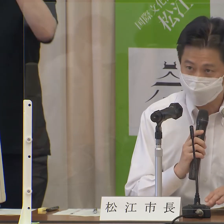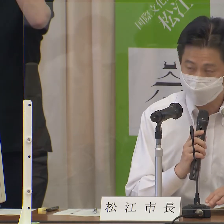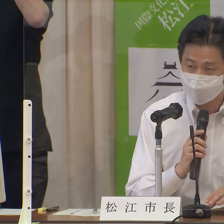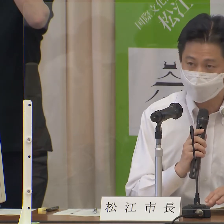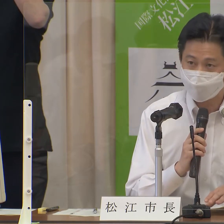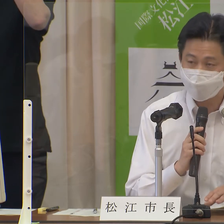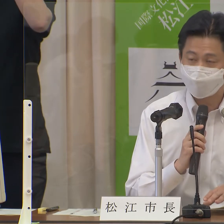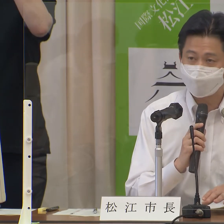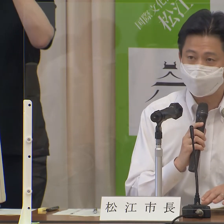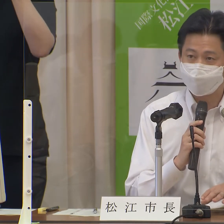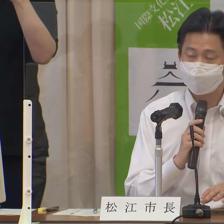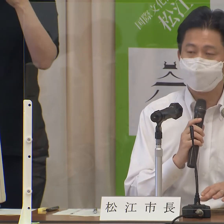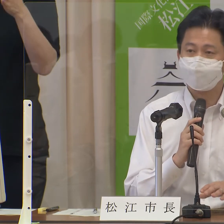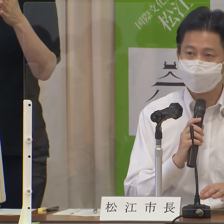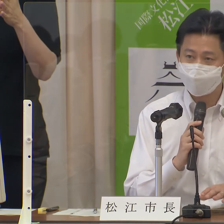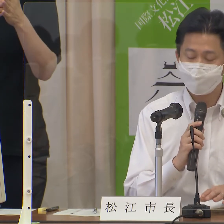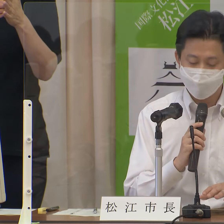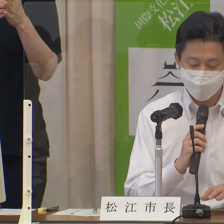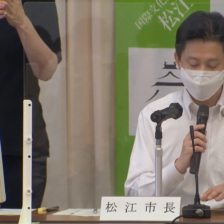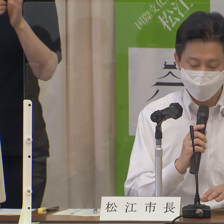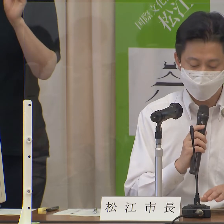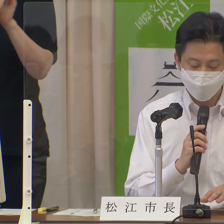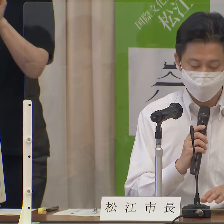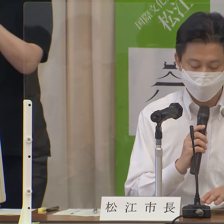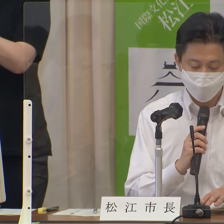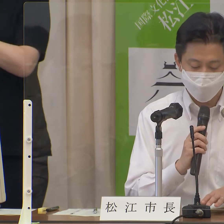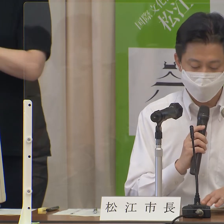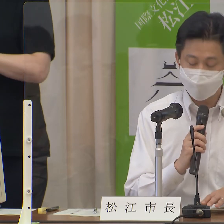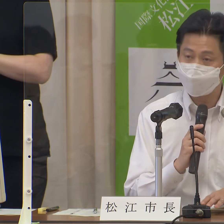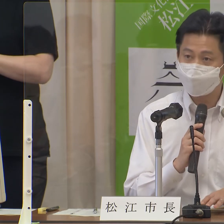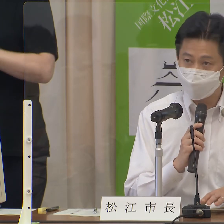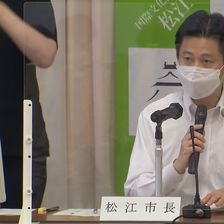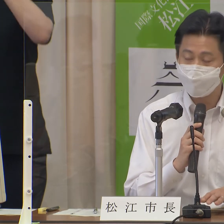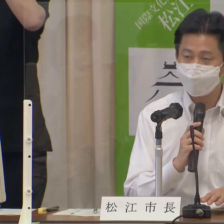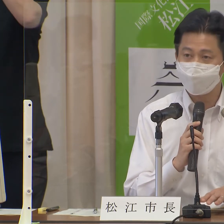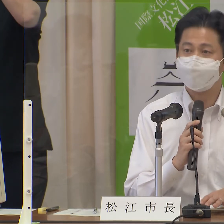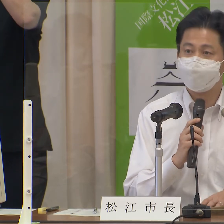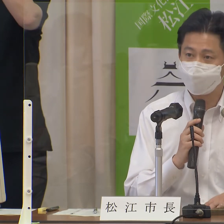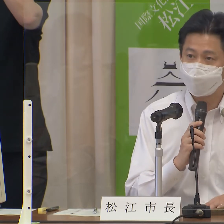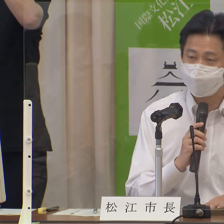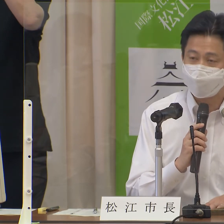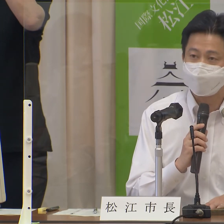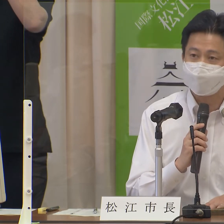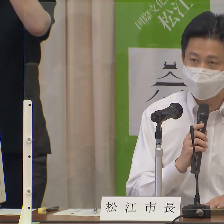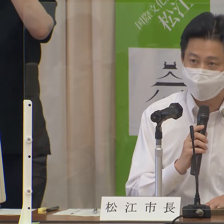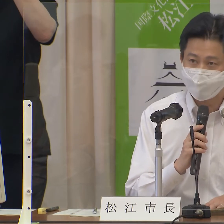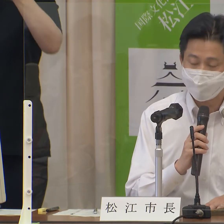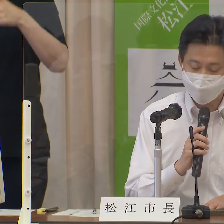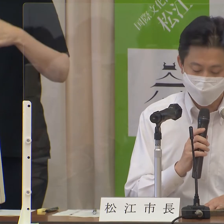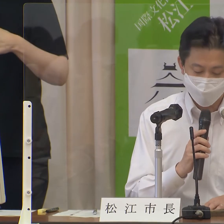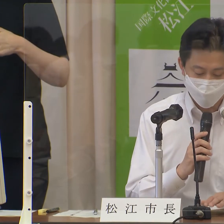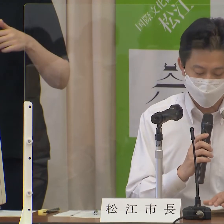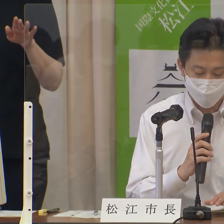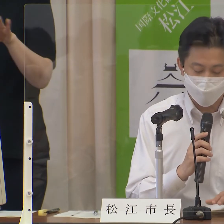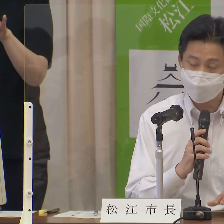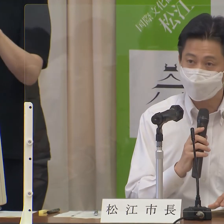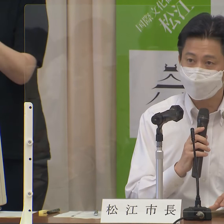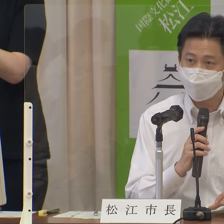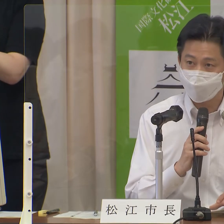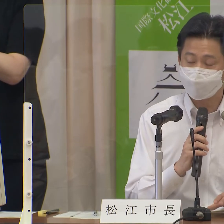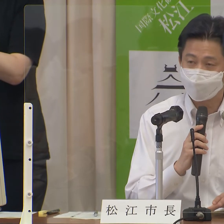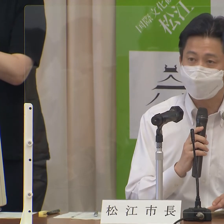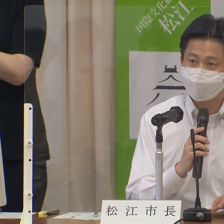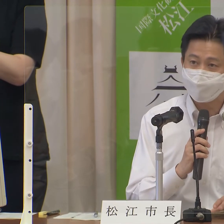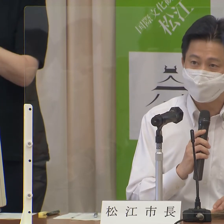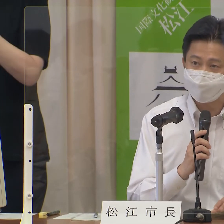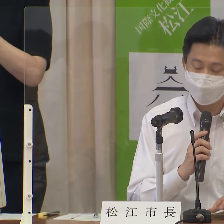までということで対象にしておりますが、7月の21日からは夏休みに入りますの で、まあ、残る保育